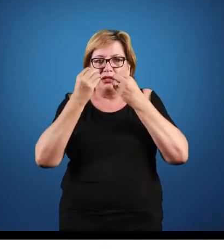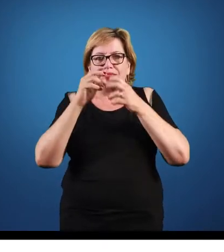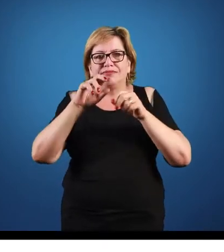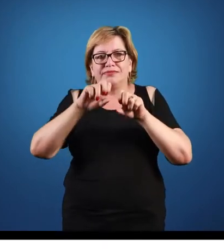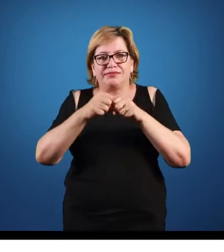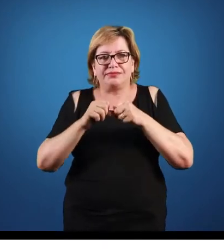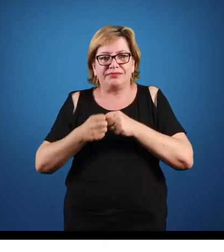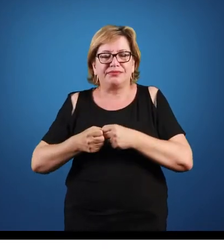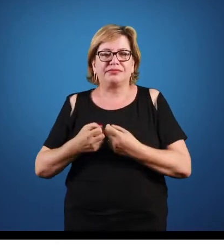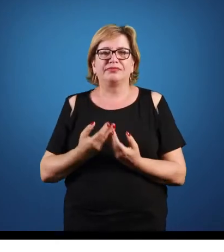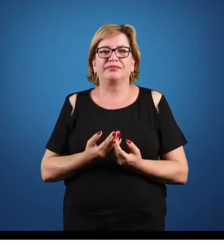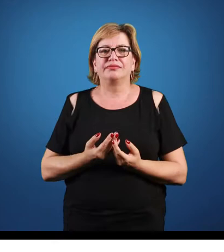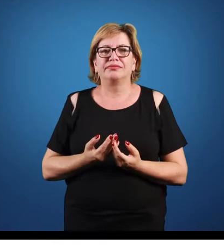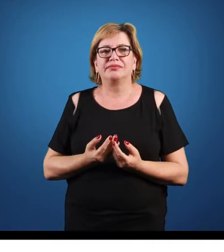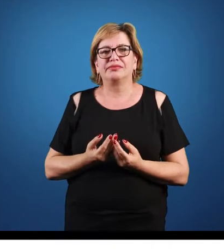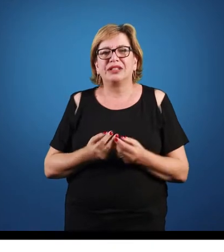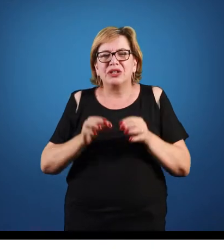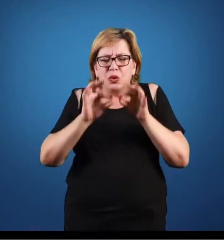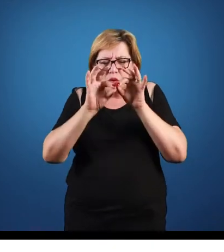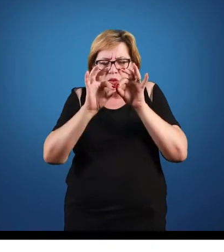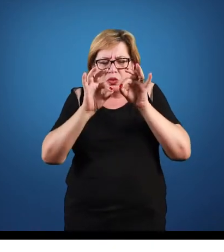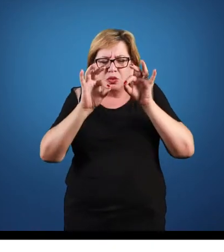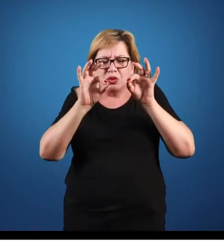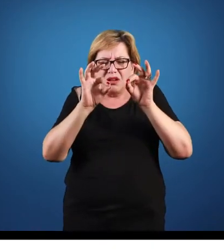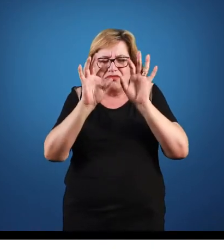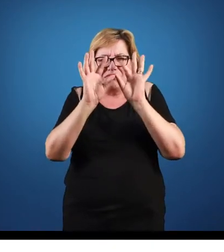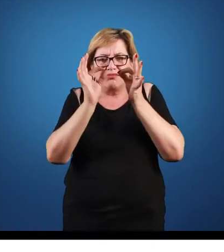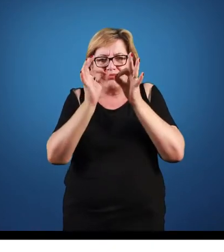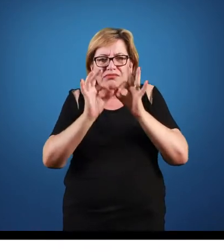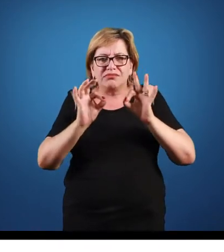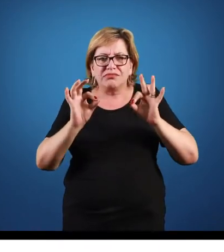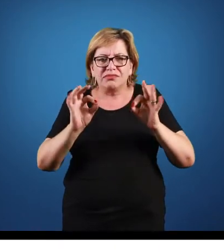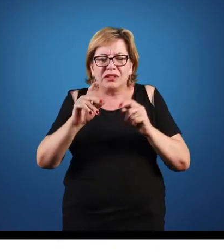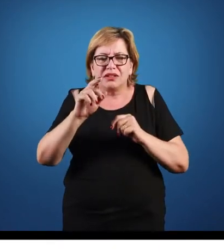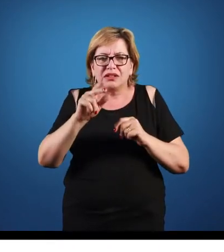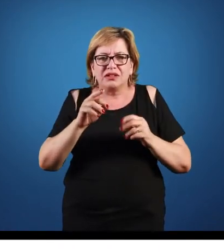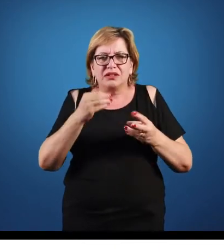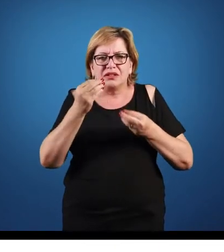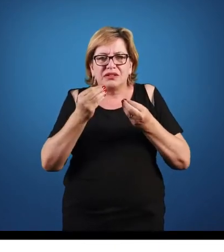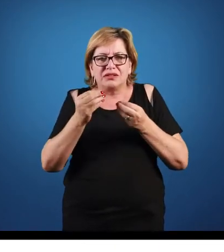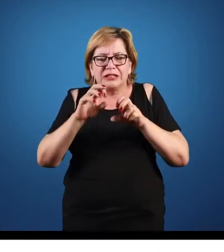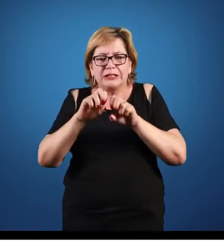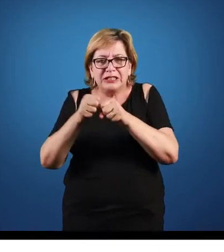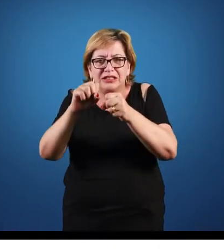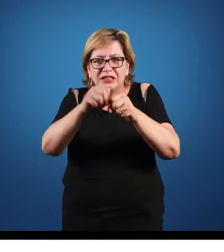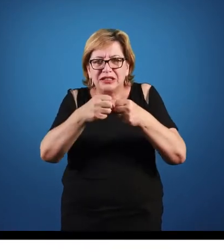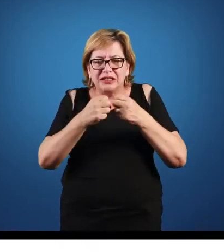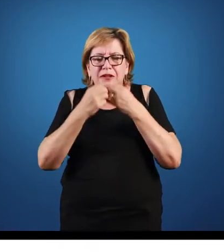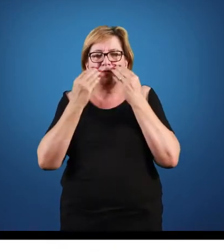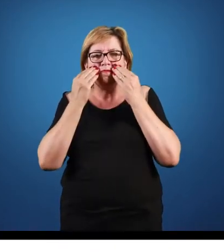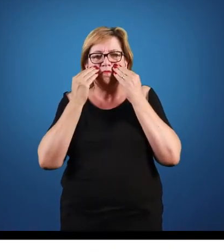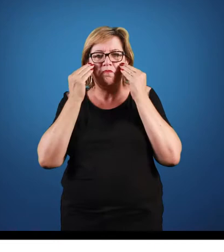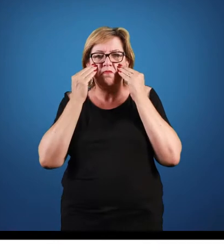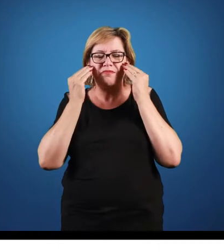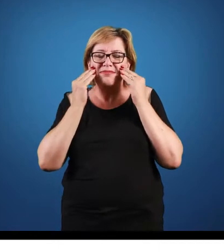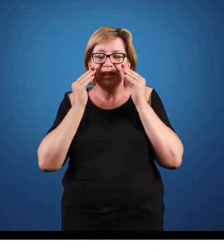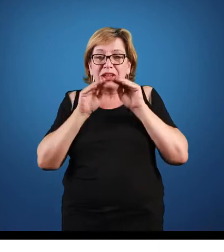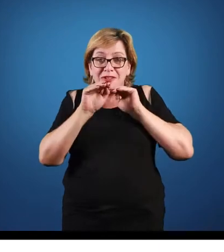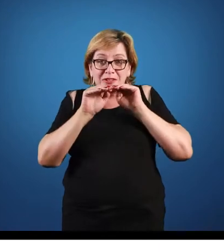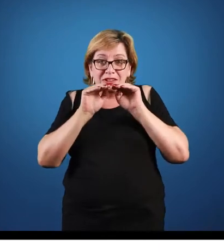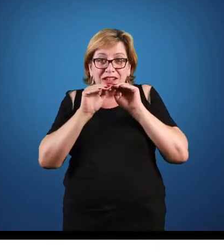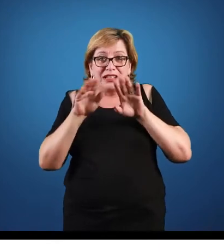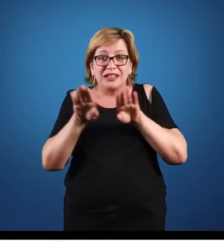é um milímetro é só um fiozinho de cerâmica ou é assim ou dedo sua parte mas quebram a parte da fácil fazer movimentar